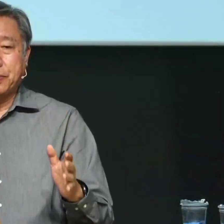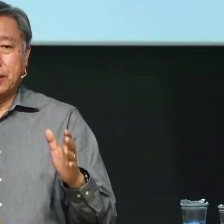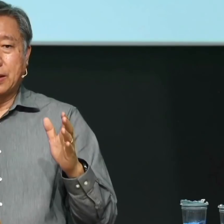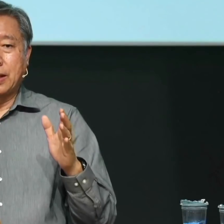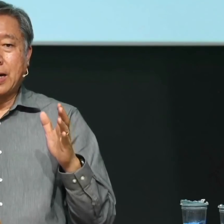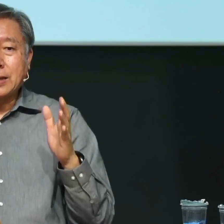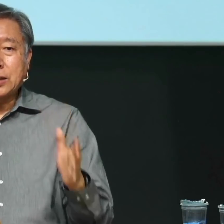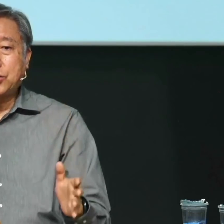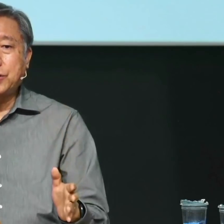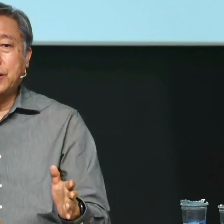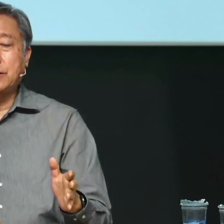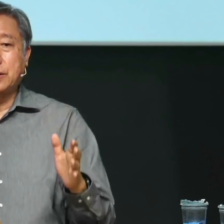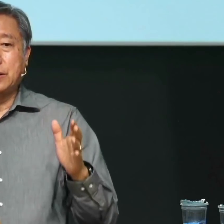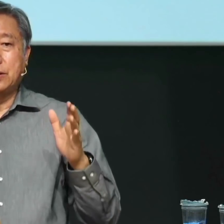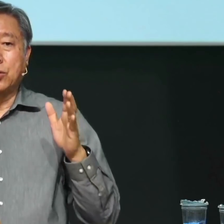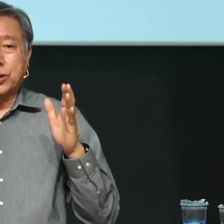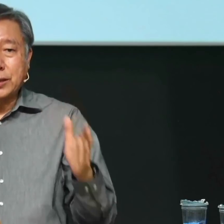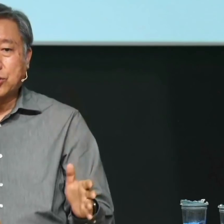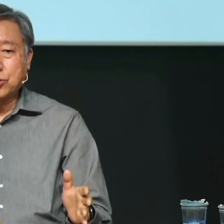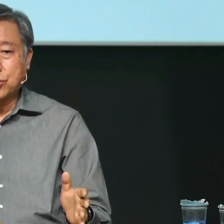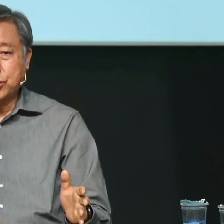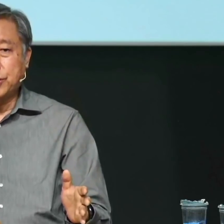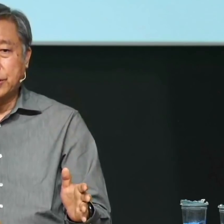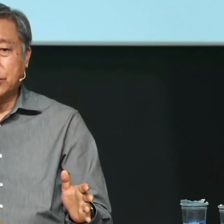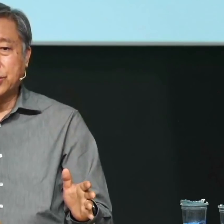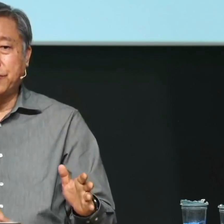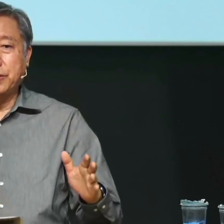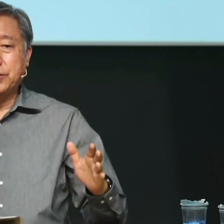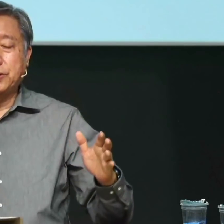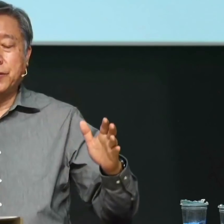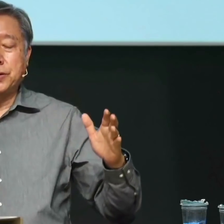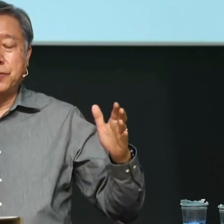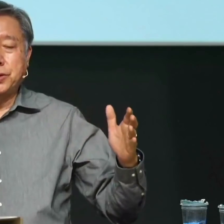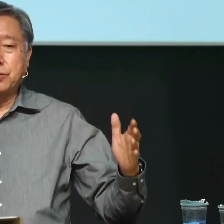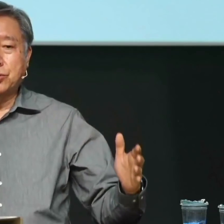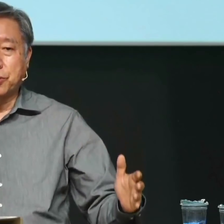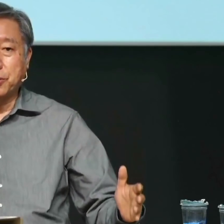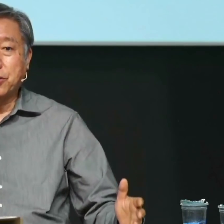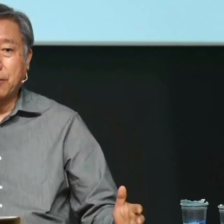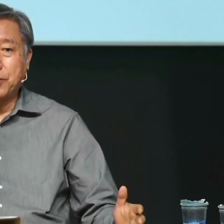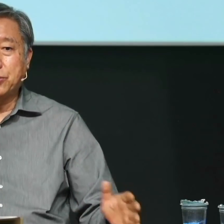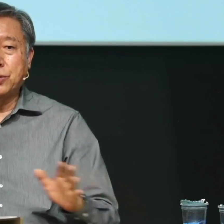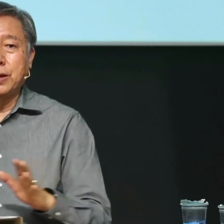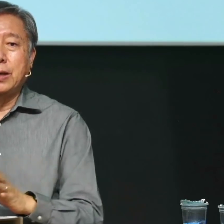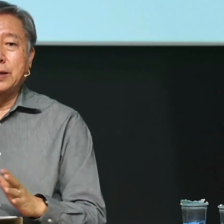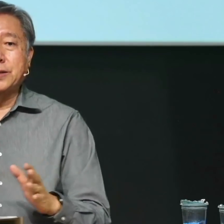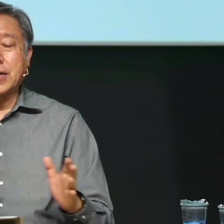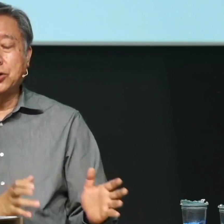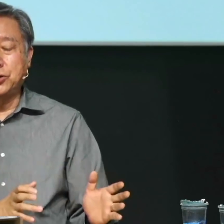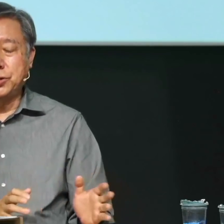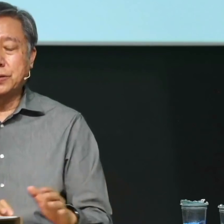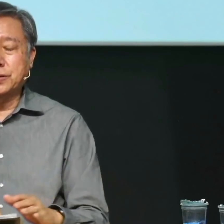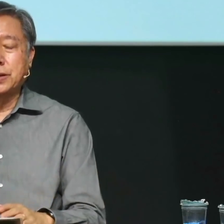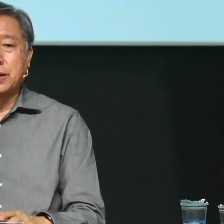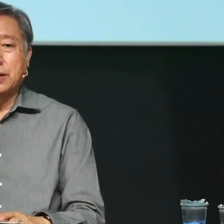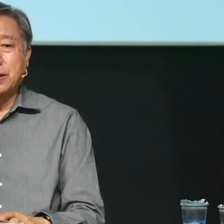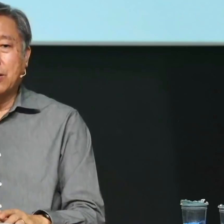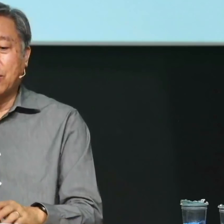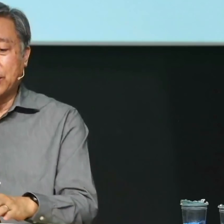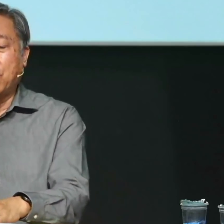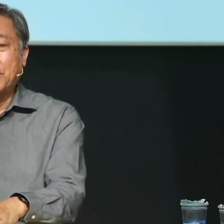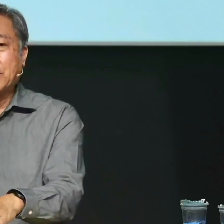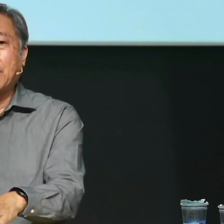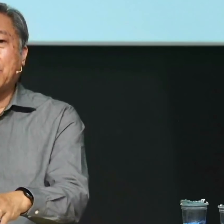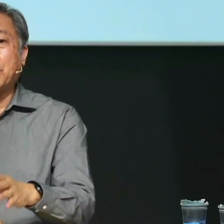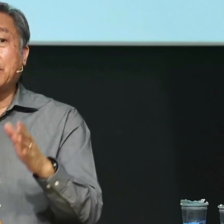publicar a cada dia o texto do dia. Nós dividimos o primeiro capítulo em 7 dias